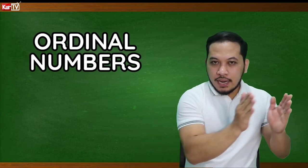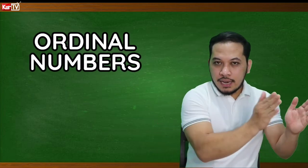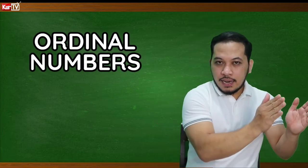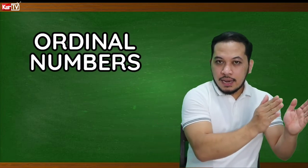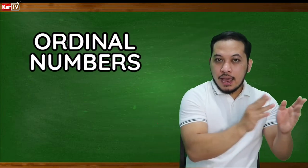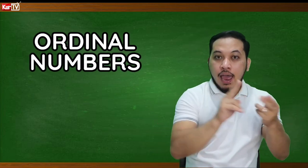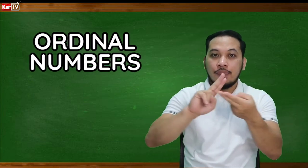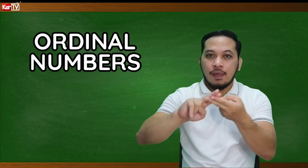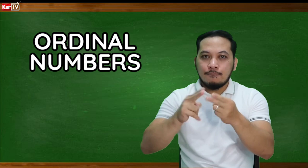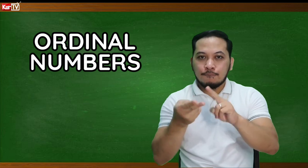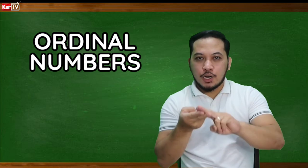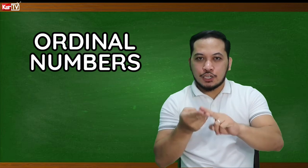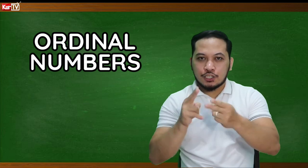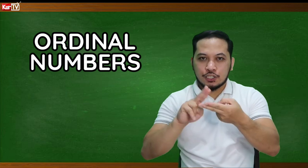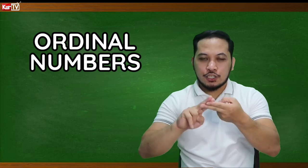Ordinal numbers.